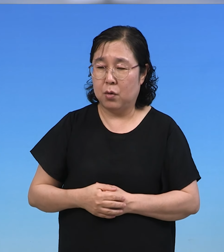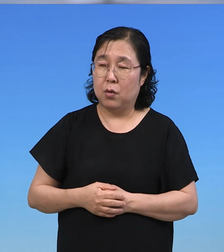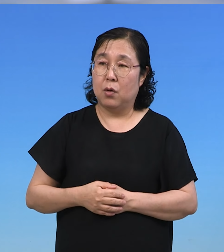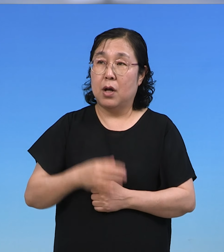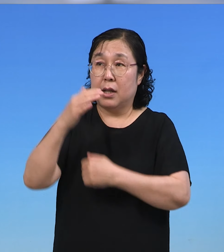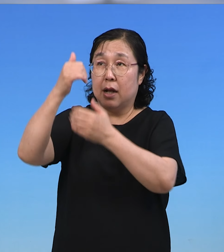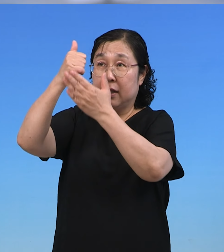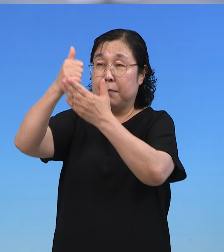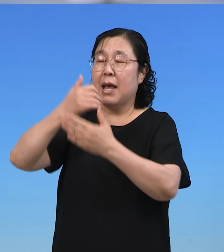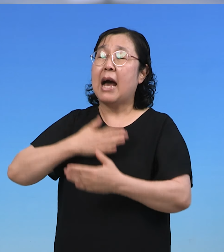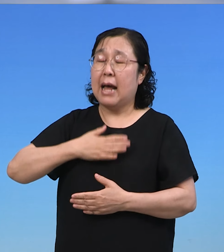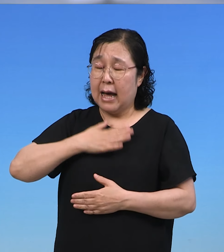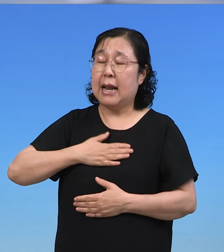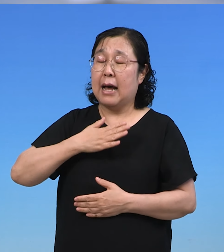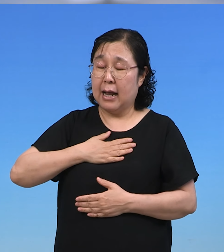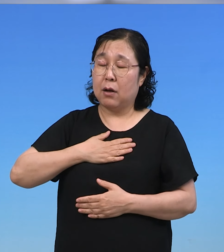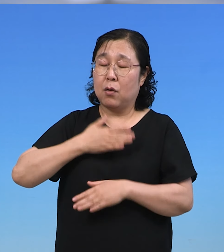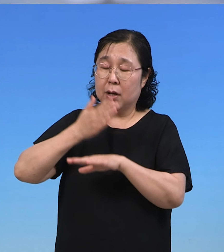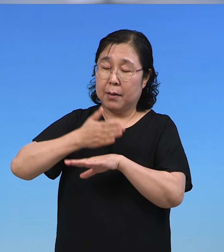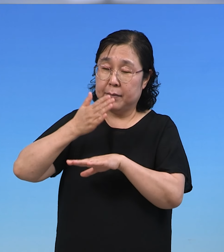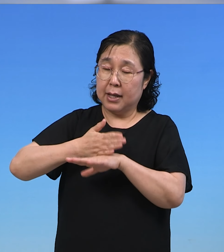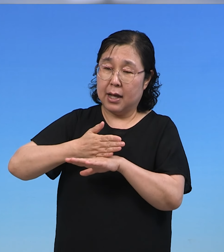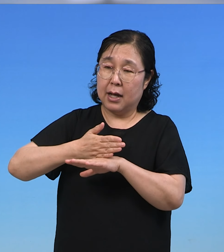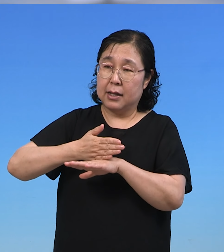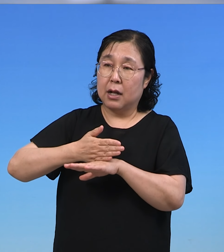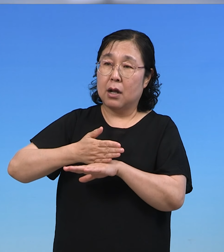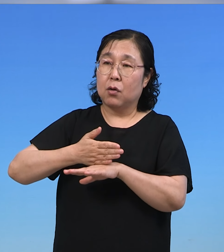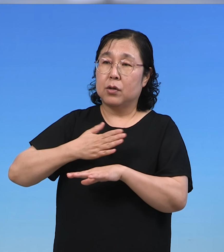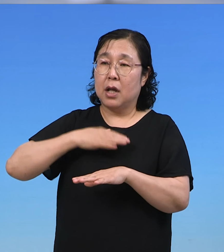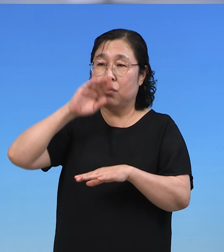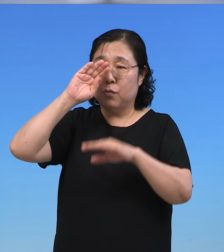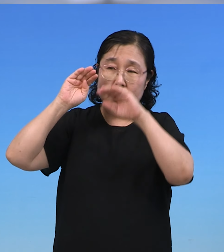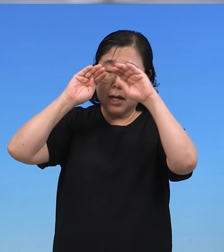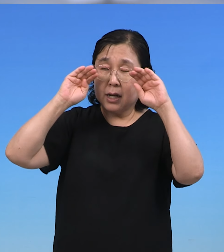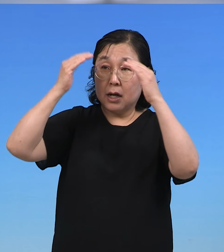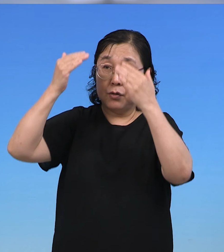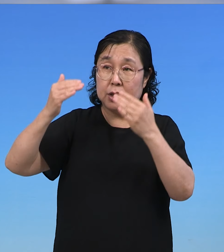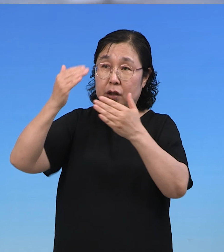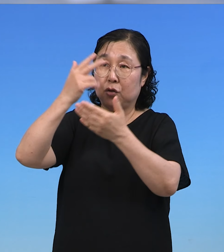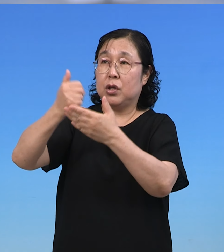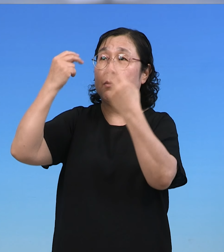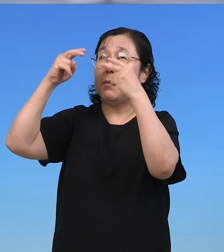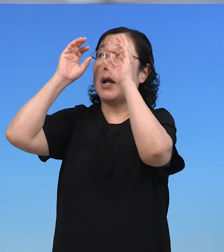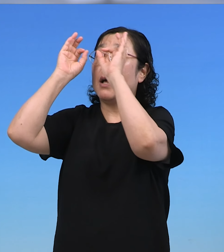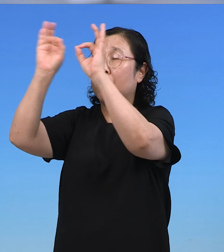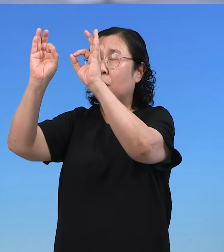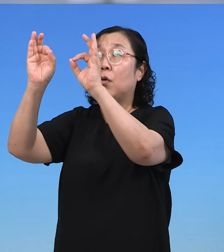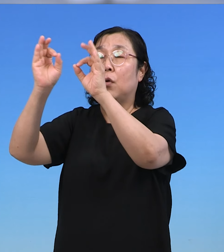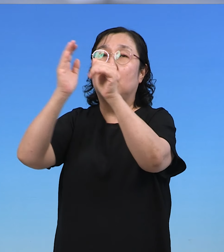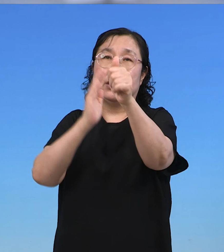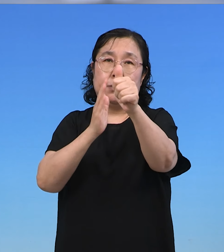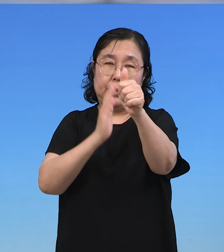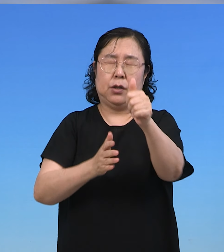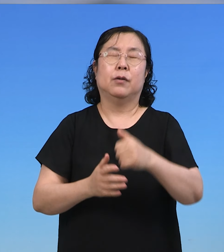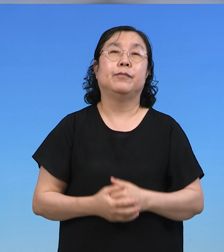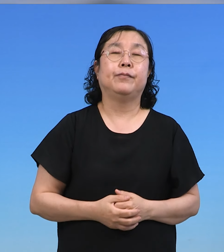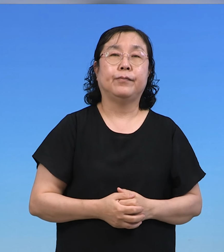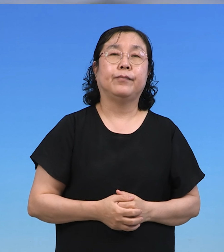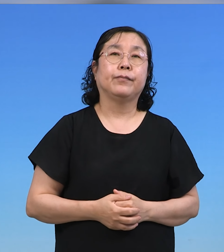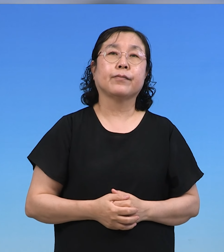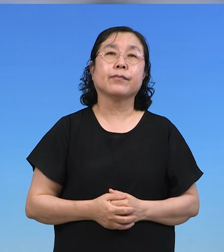안다. 고맙다. 눈물 닦아주시는 그 주님. 창립 20주년 찬양을,